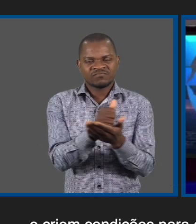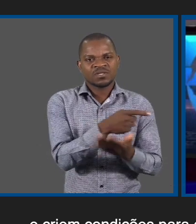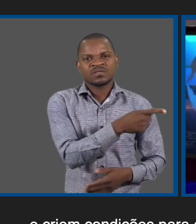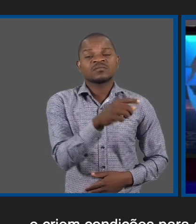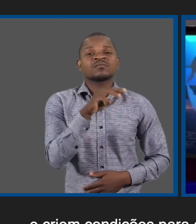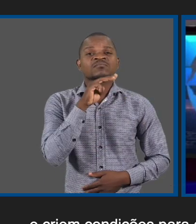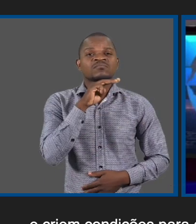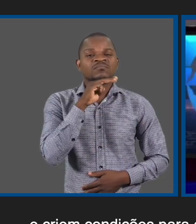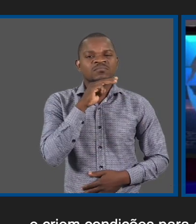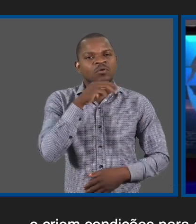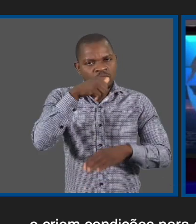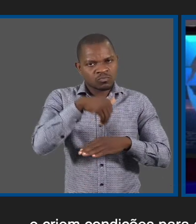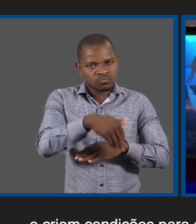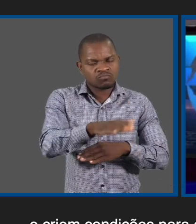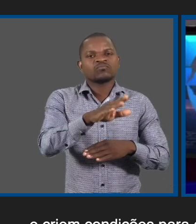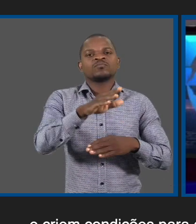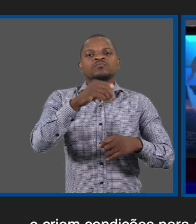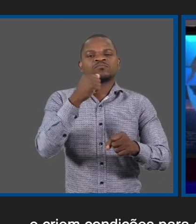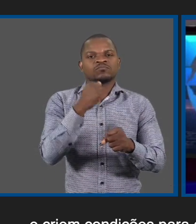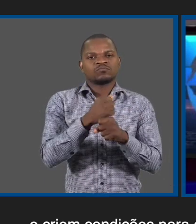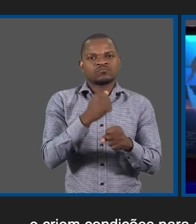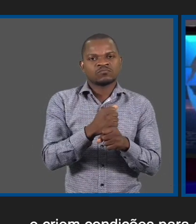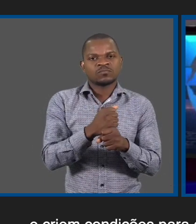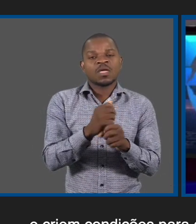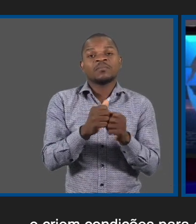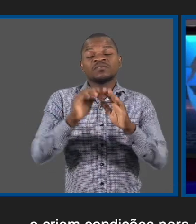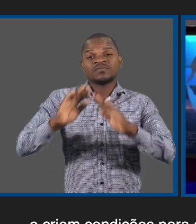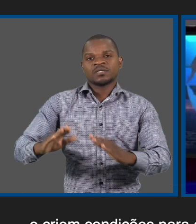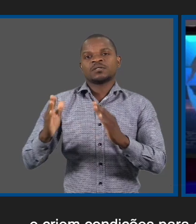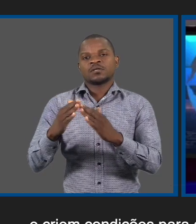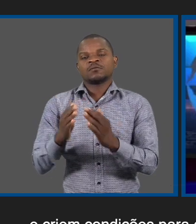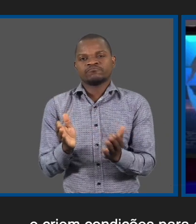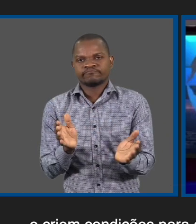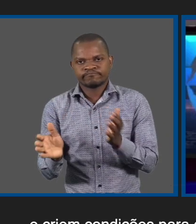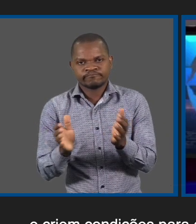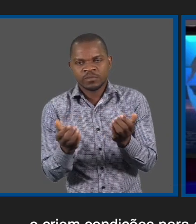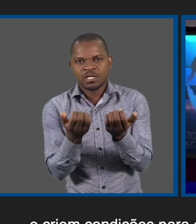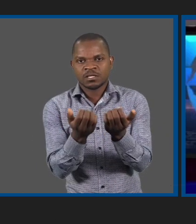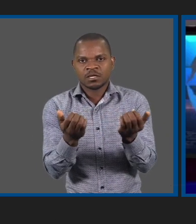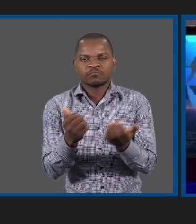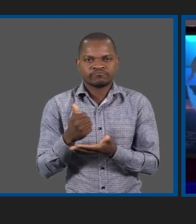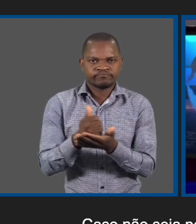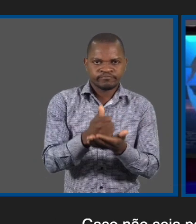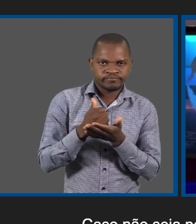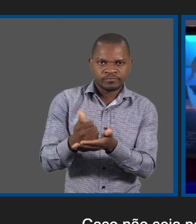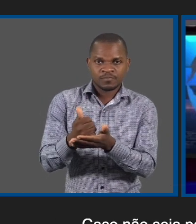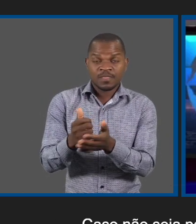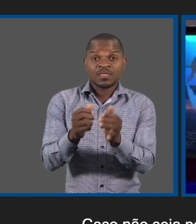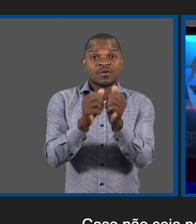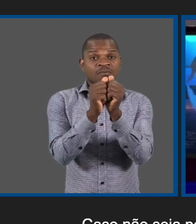mães possam continuar a exercer o seu trabalho, ficando em casa e cuidando desta criança.